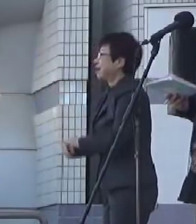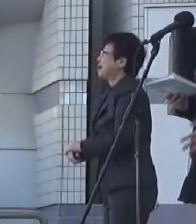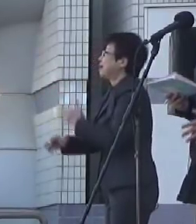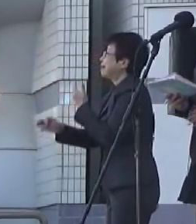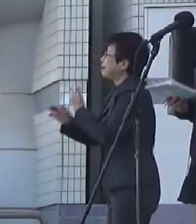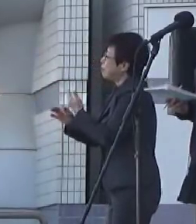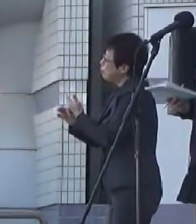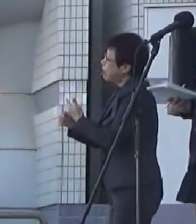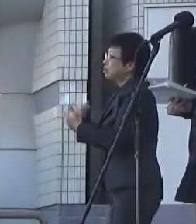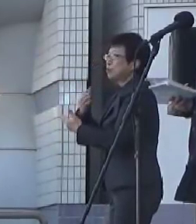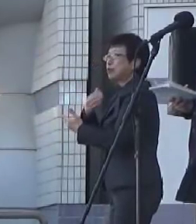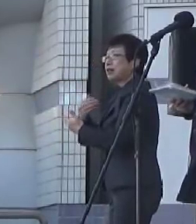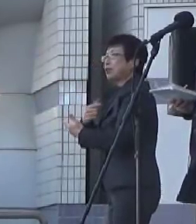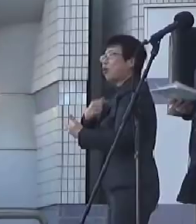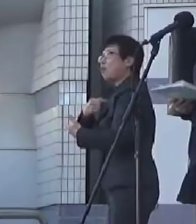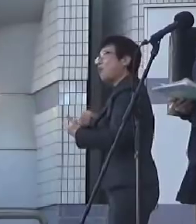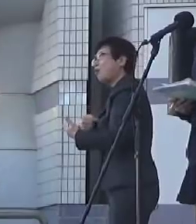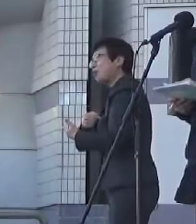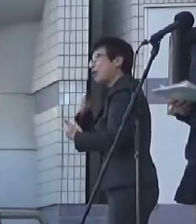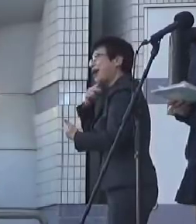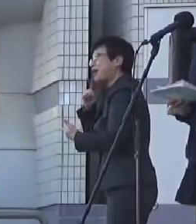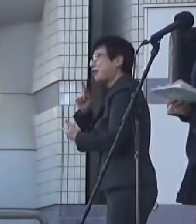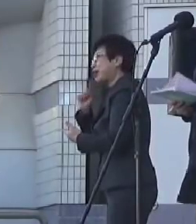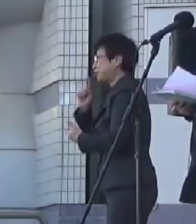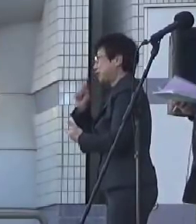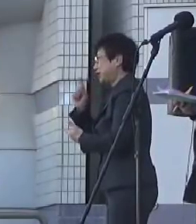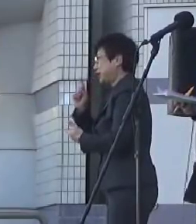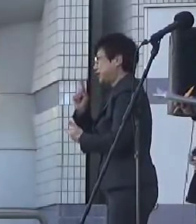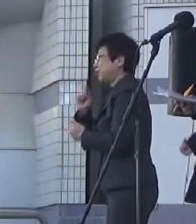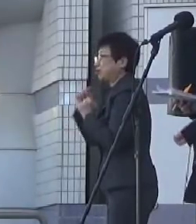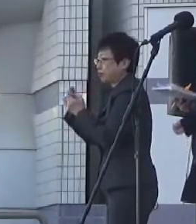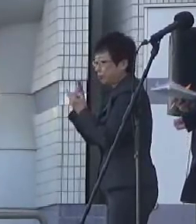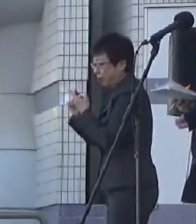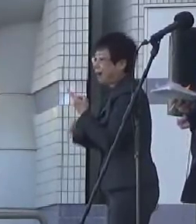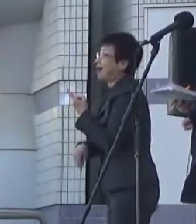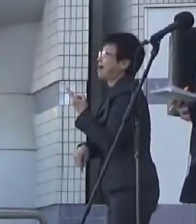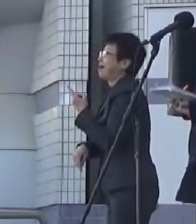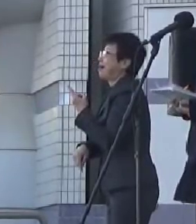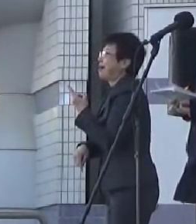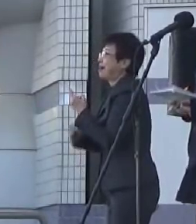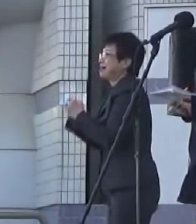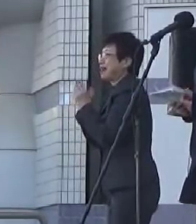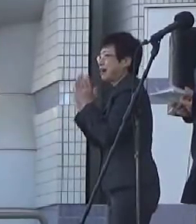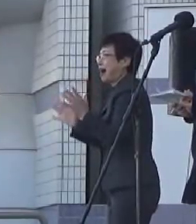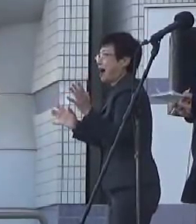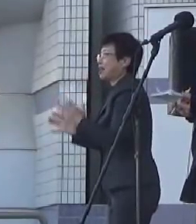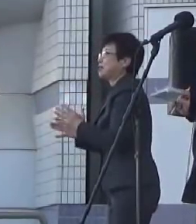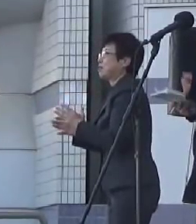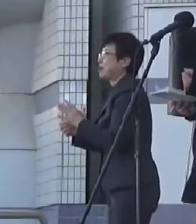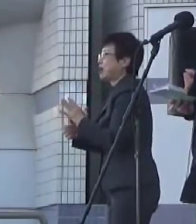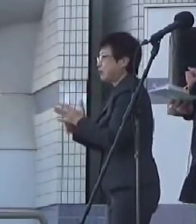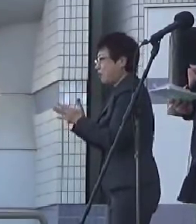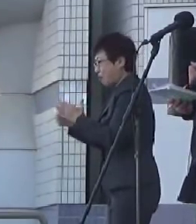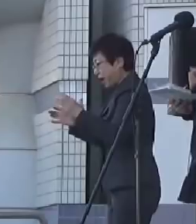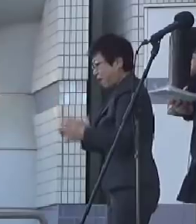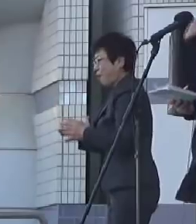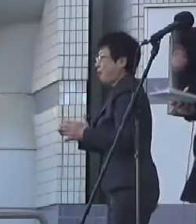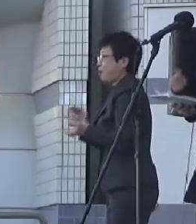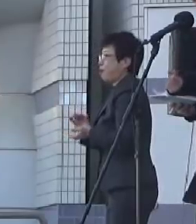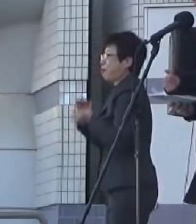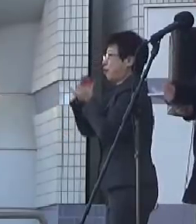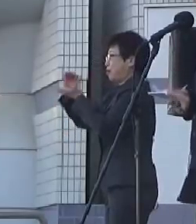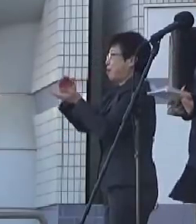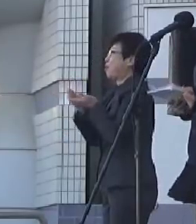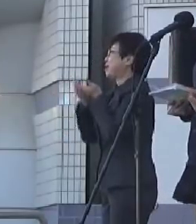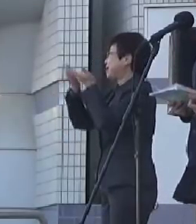例えばこう自分たちの思いを英語でスピーチをしたりですとか、あとは1年間集めた署名をこう向